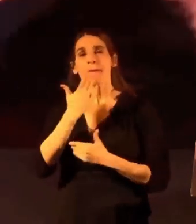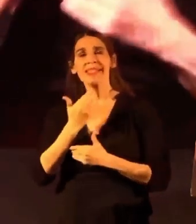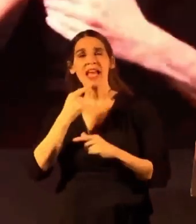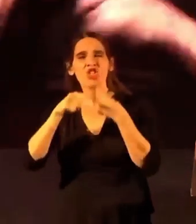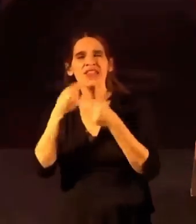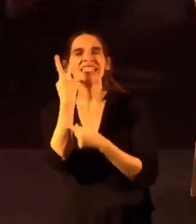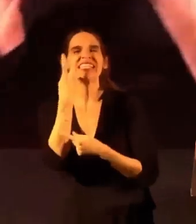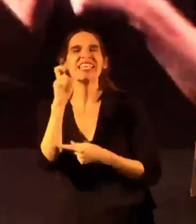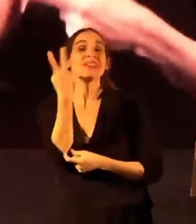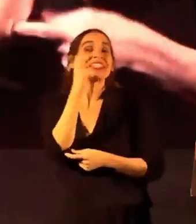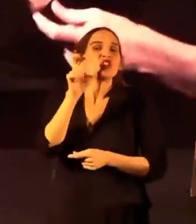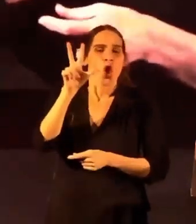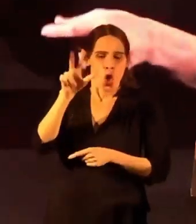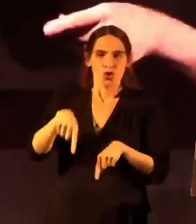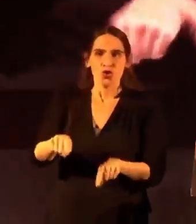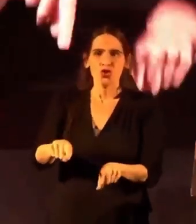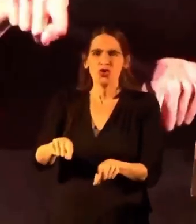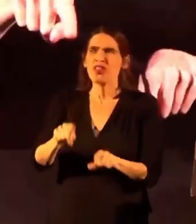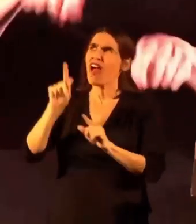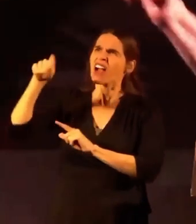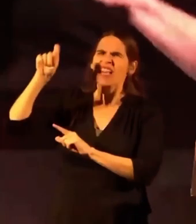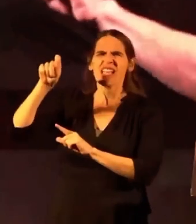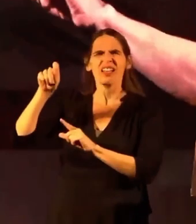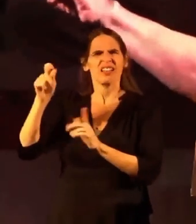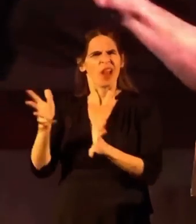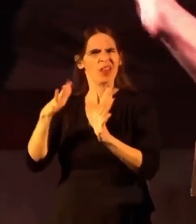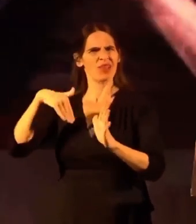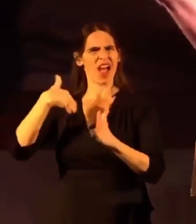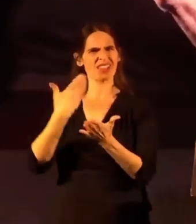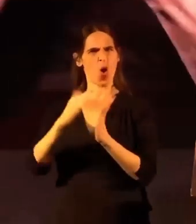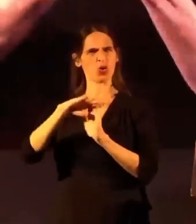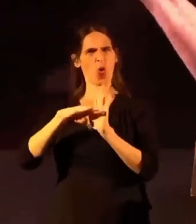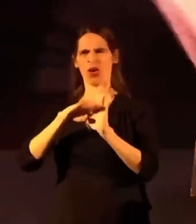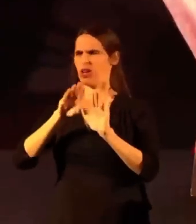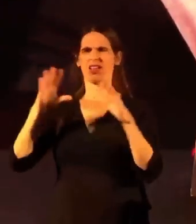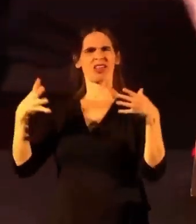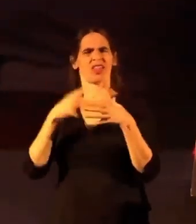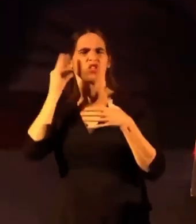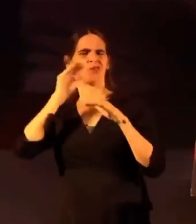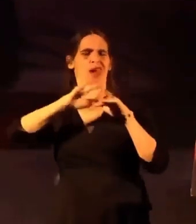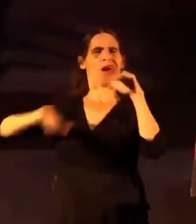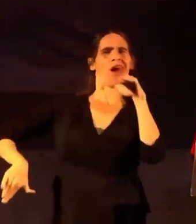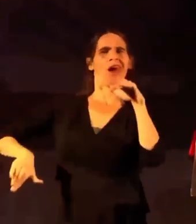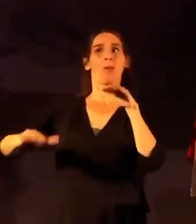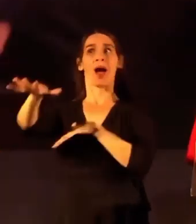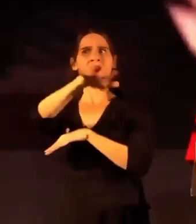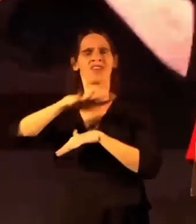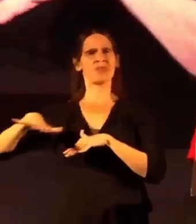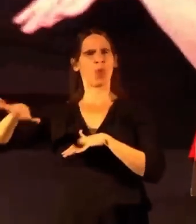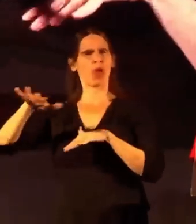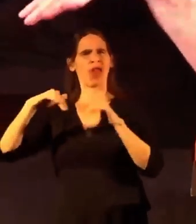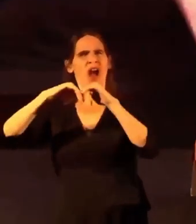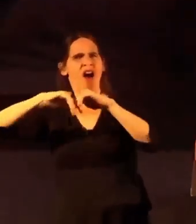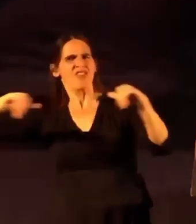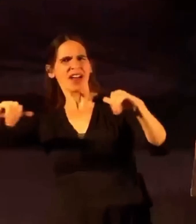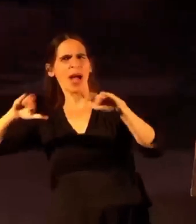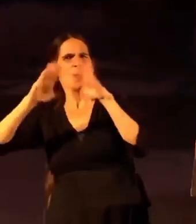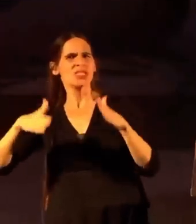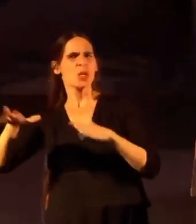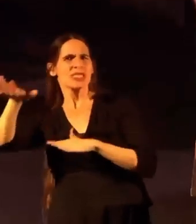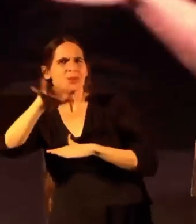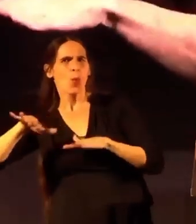בשנת 2023 הכנסת מקדמת הצעות חוק של הדרת נשים במרחב הציבורי, של הפרדה במוסדות